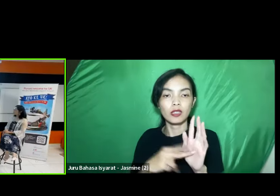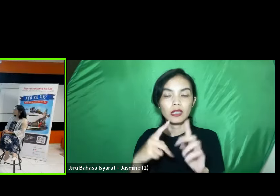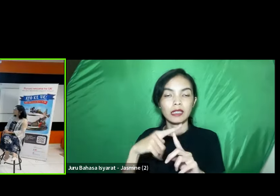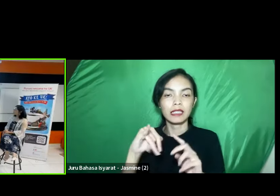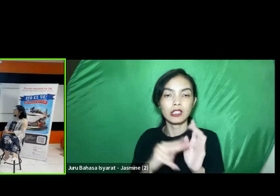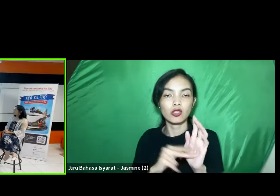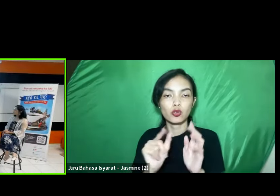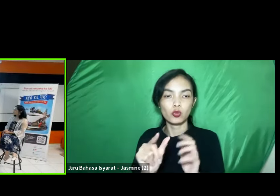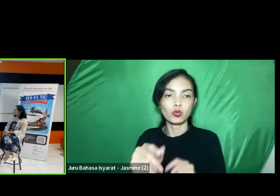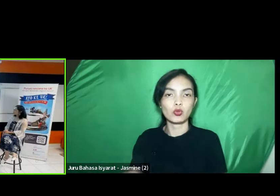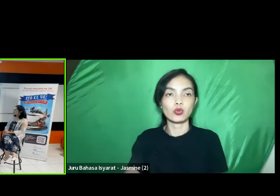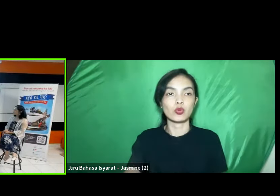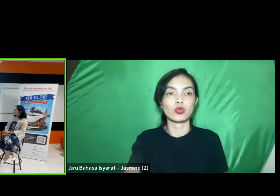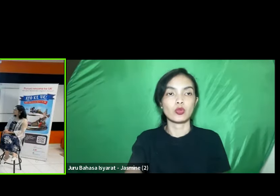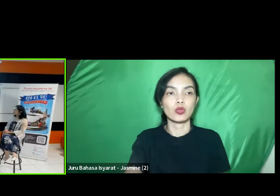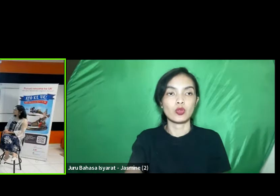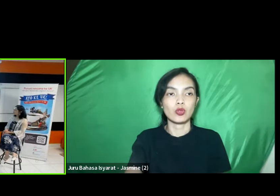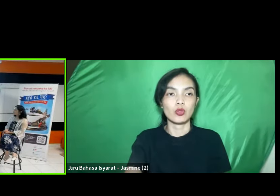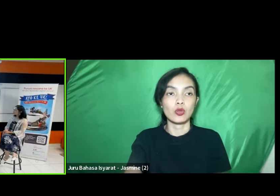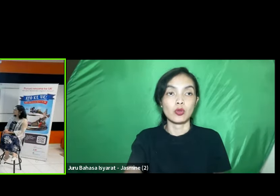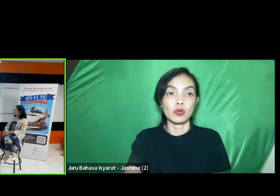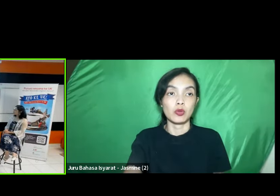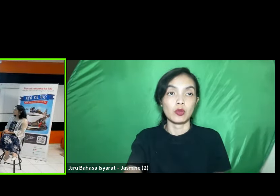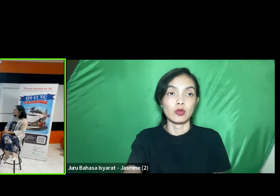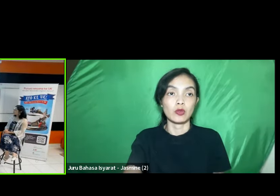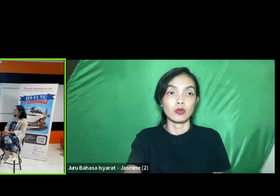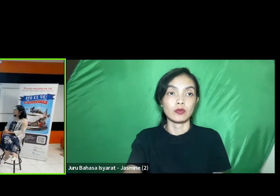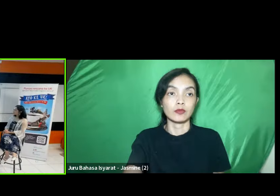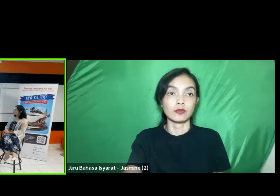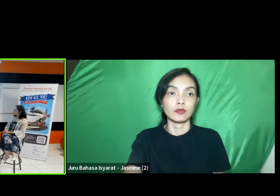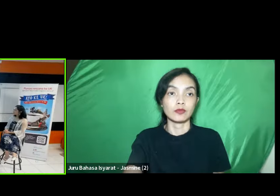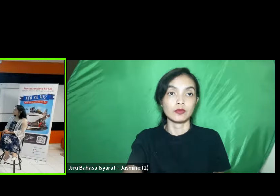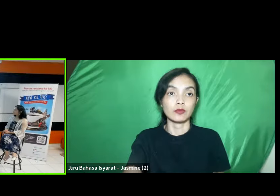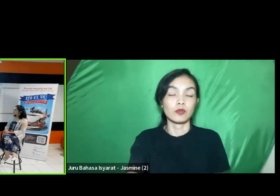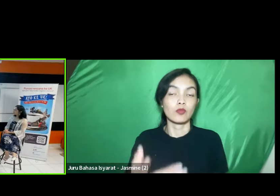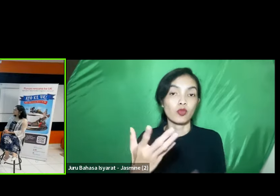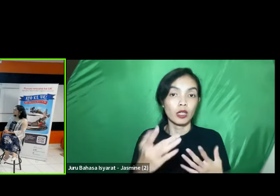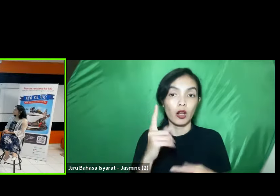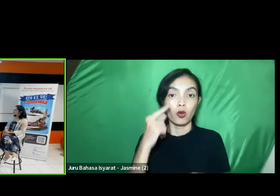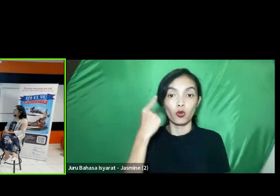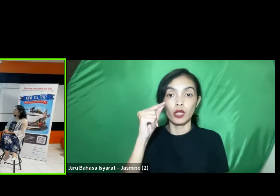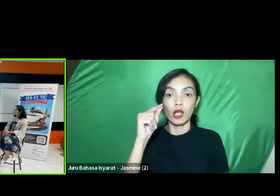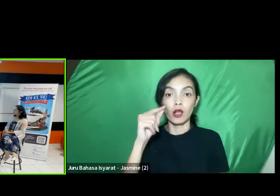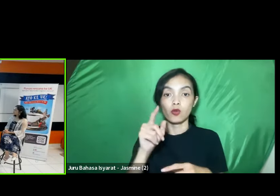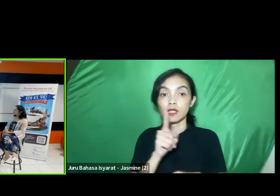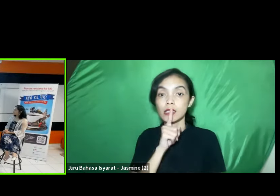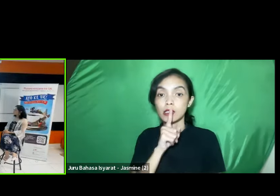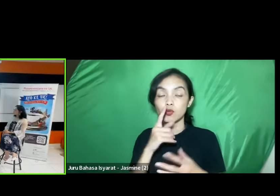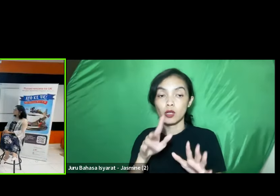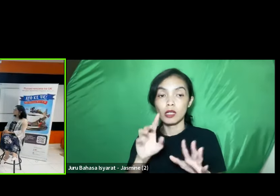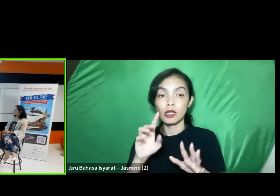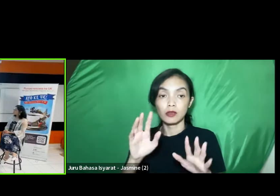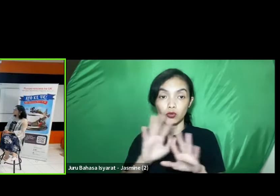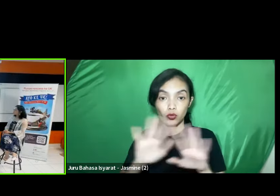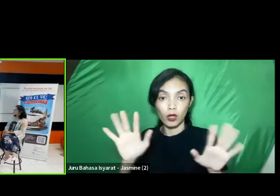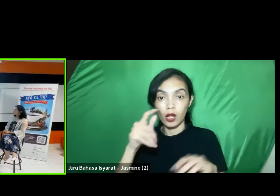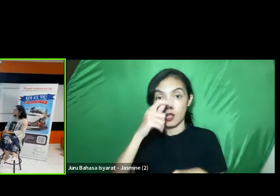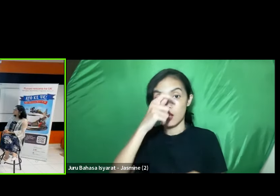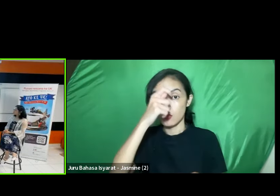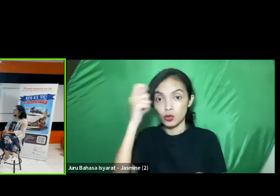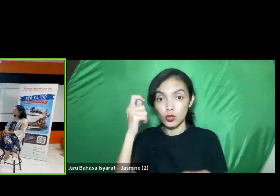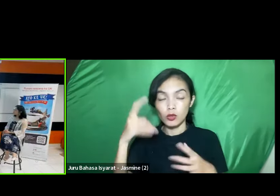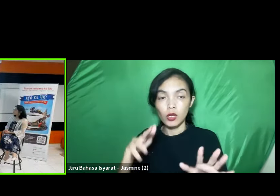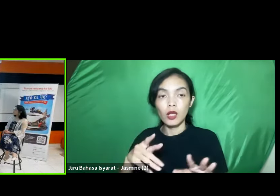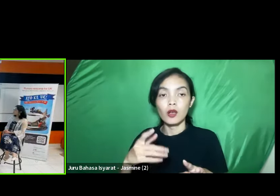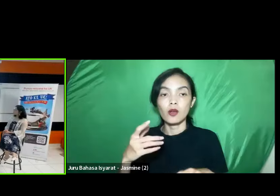kalau kalian sudahudah berkuliah di UK setelah selesai Pasti kalian udah kepikiran dong mau ngapain sih short ternya balik itu bakal ngapain